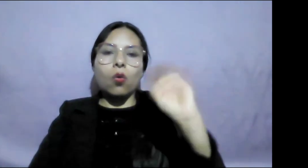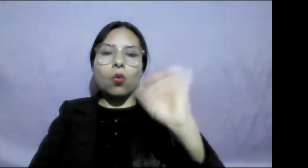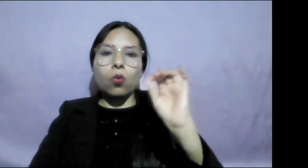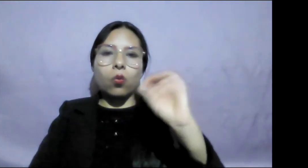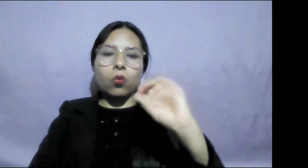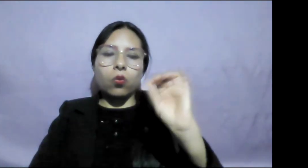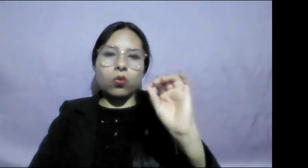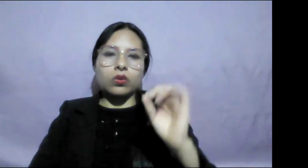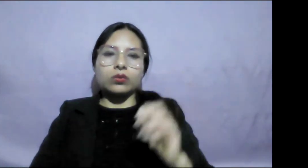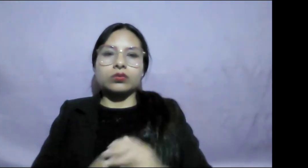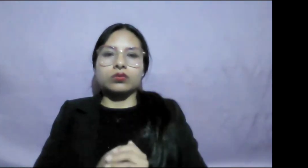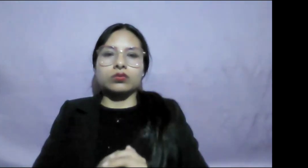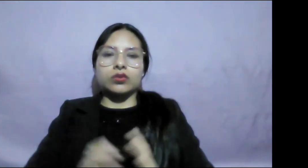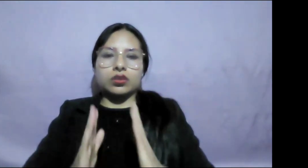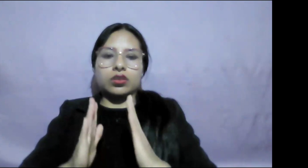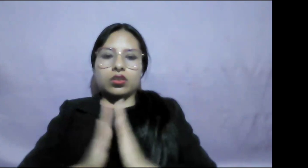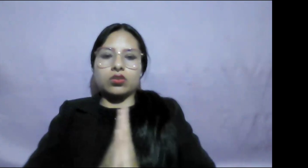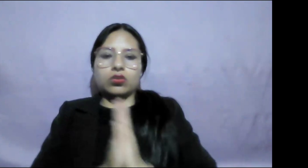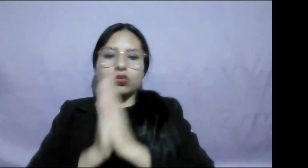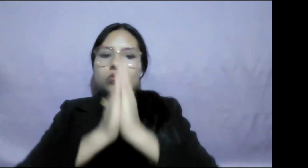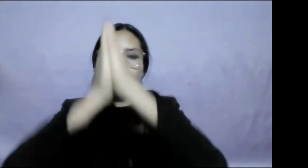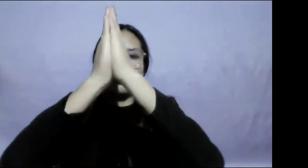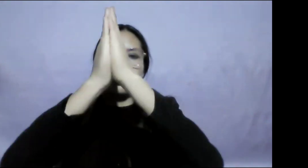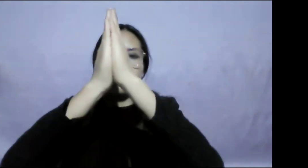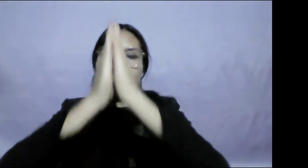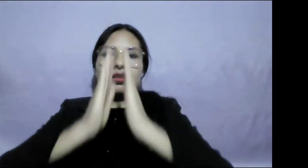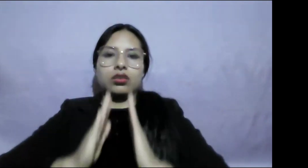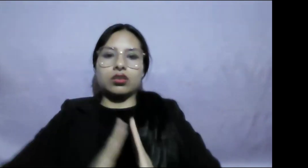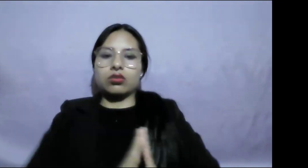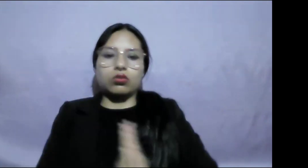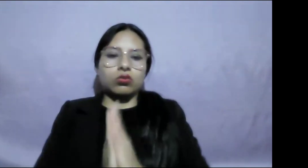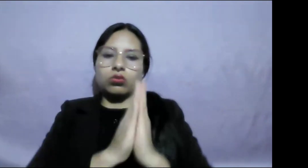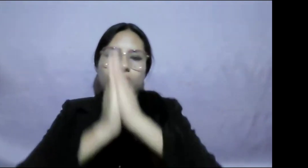mm o también la otra